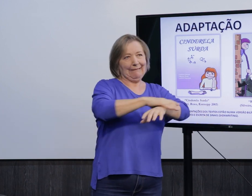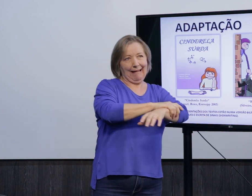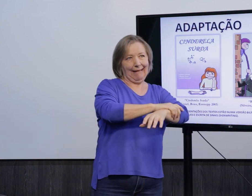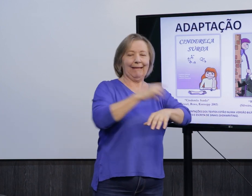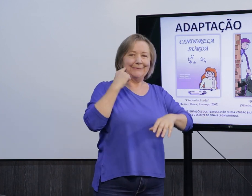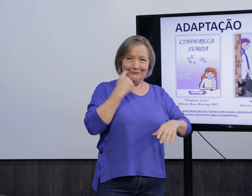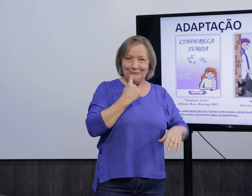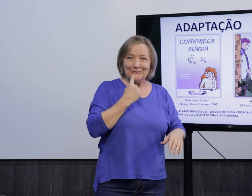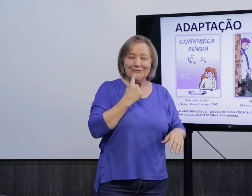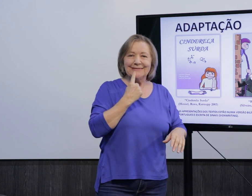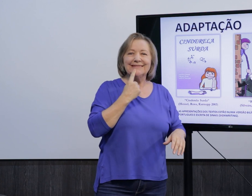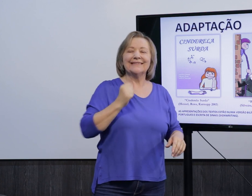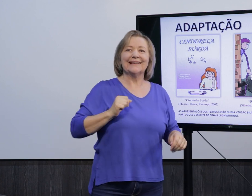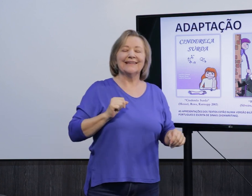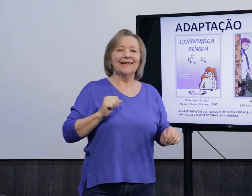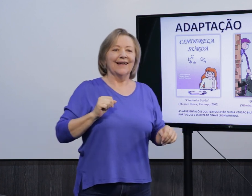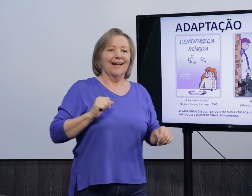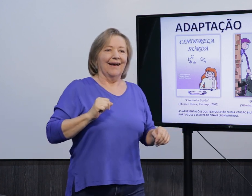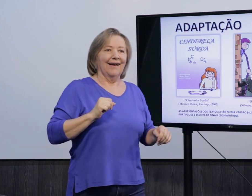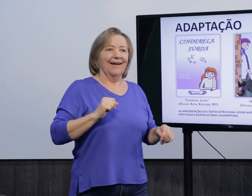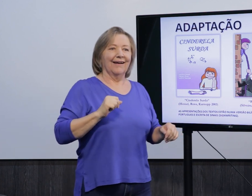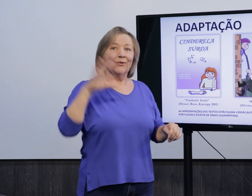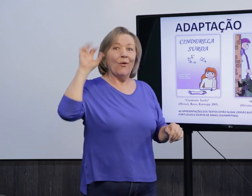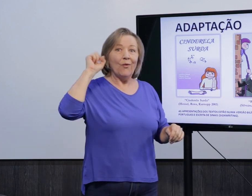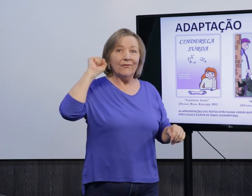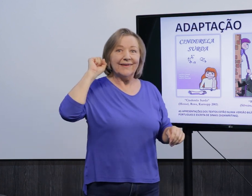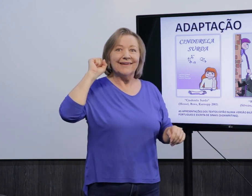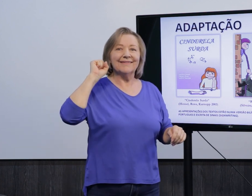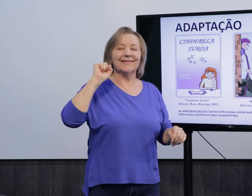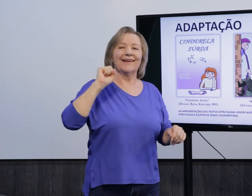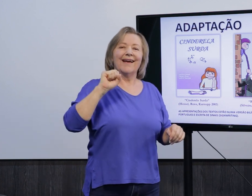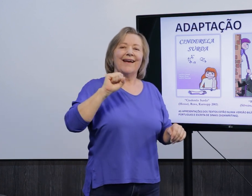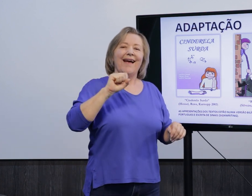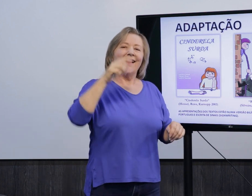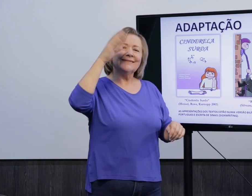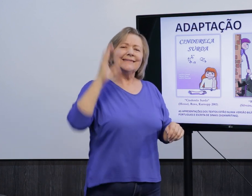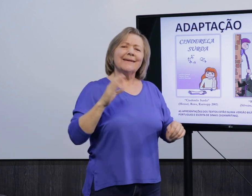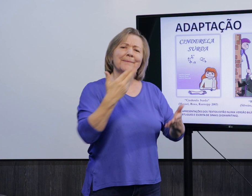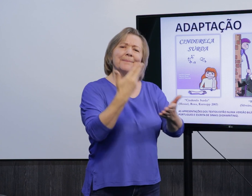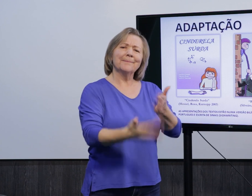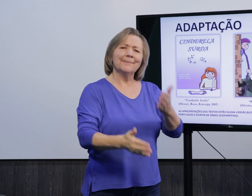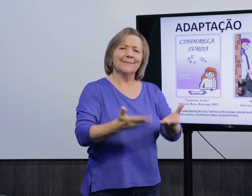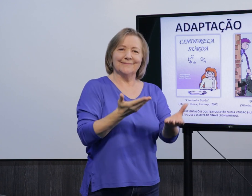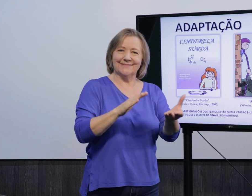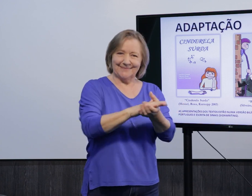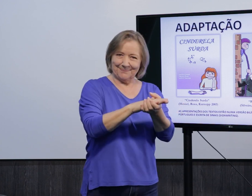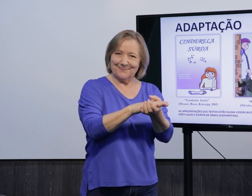gente tem a Cinderela surda né que os alunos né para os ouvintes a Cinderela